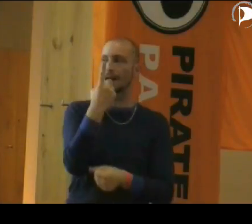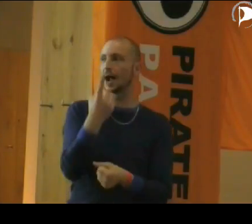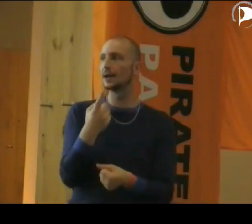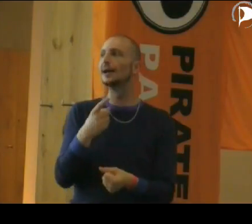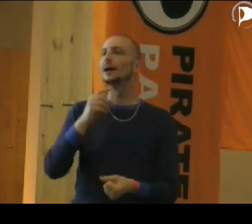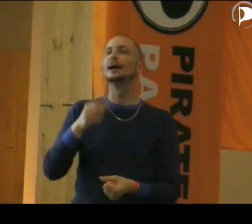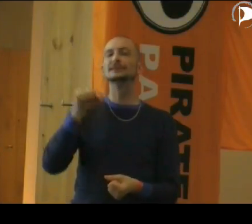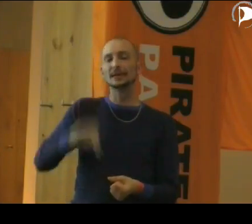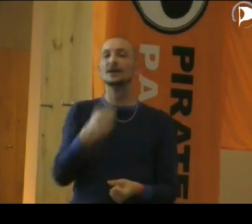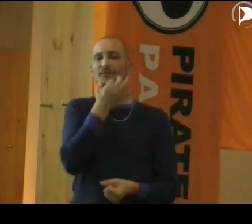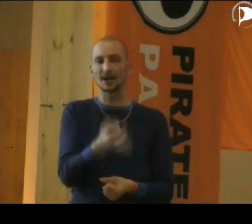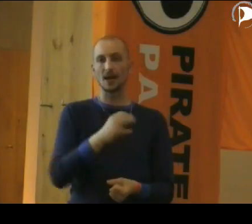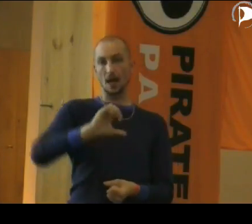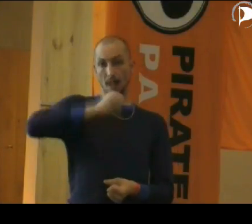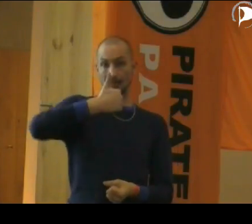2